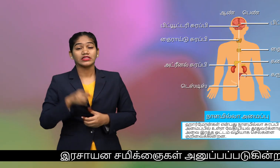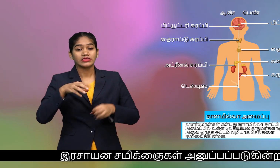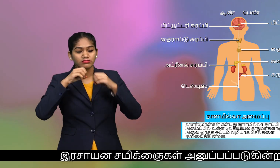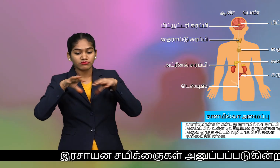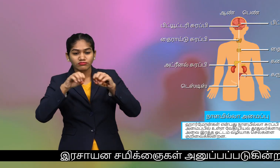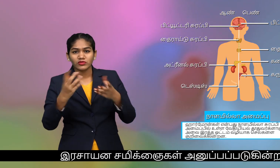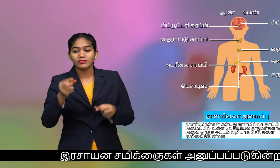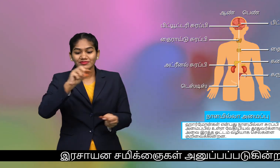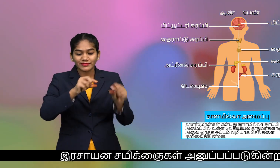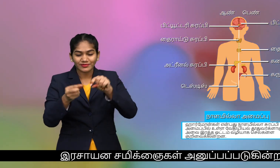அனுப்பப்படுகின்றன.